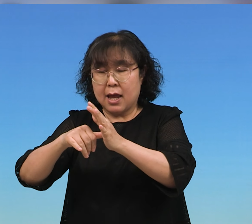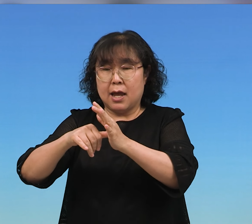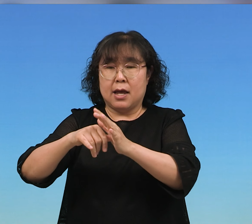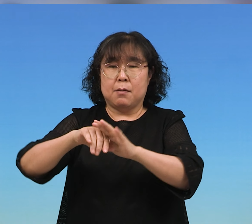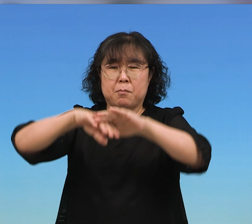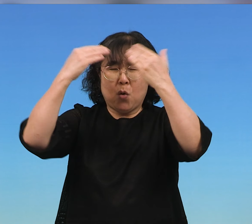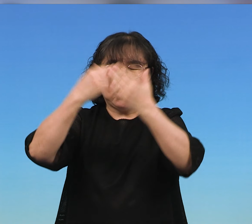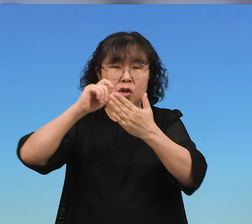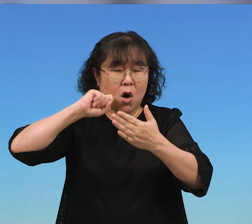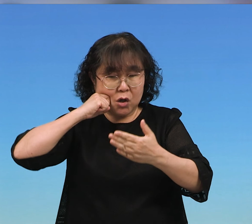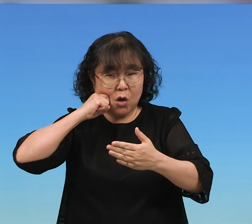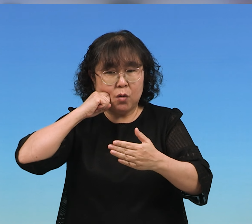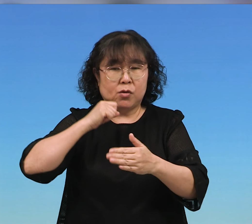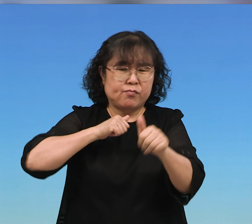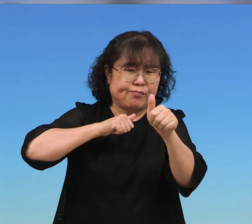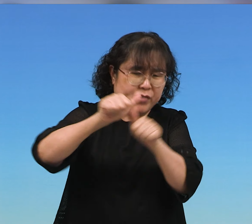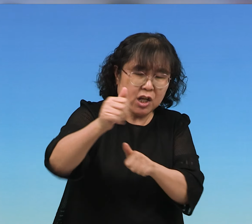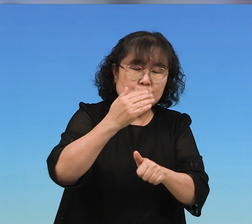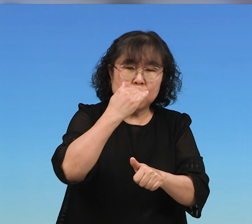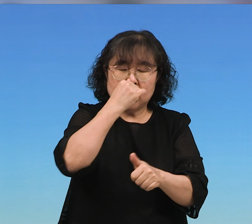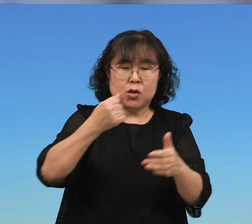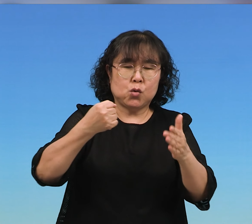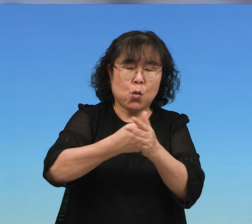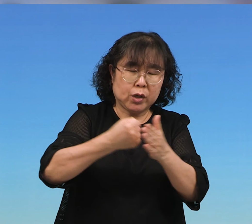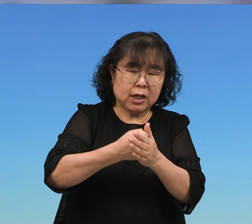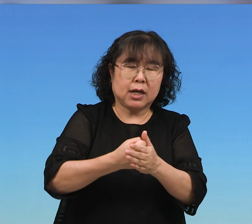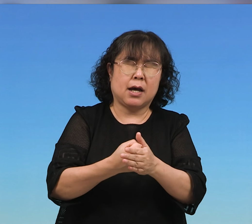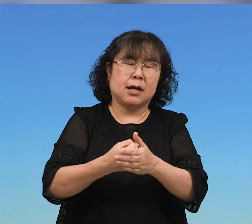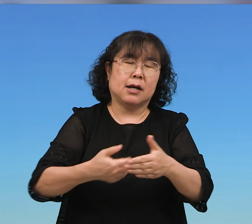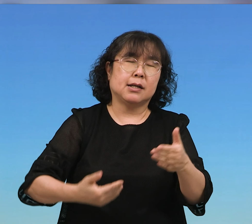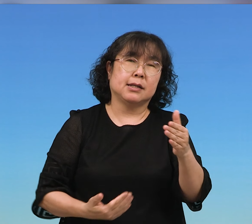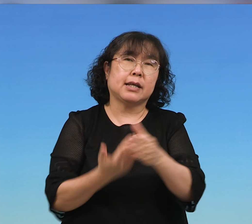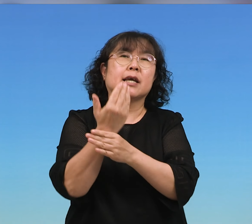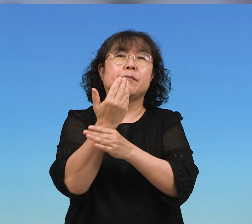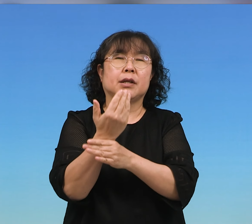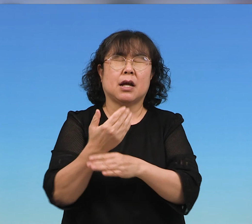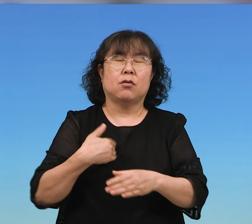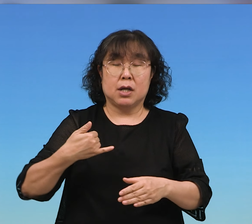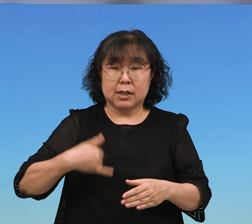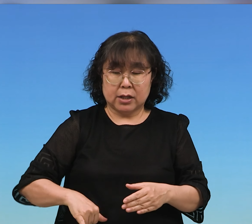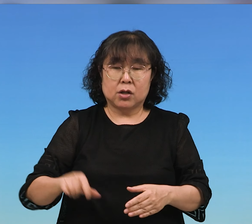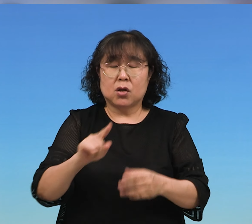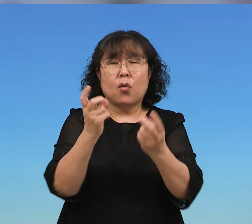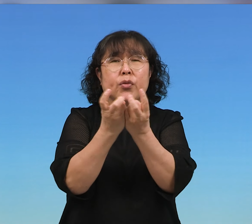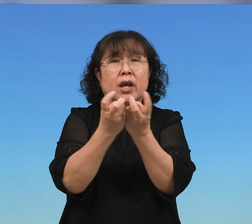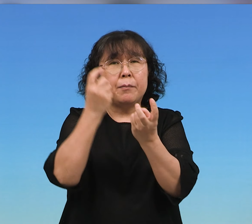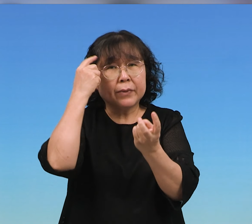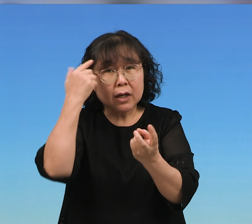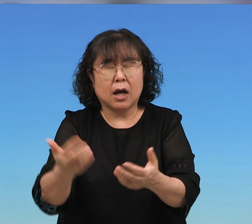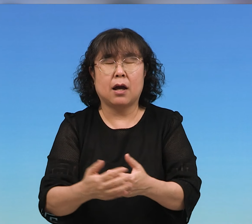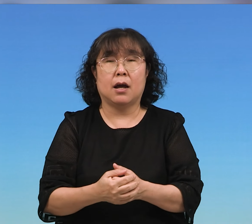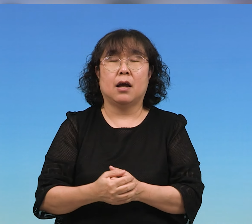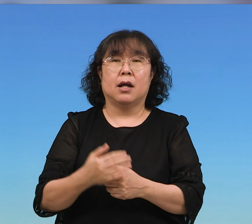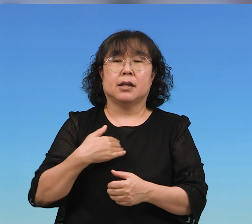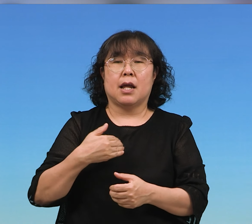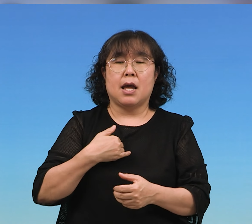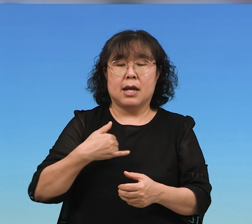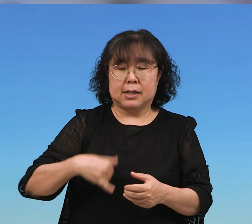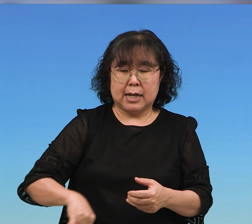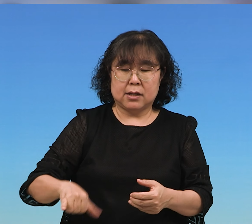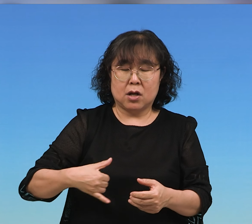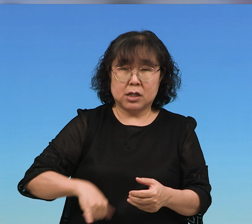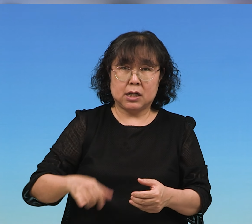헤쳐나갈 용기가 생기는 줄 믿습니다. 우리 자녀들 어떻게 하실 거냐고요. 아무것도 해줄 수 없는 우리 현실에서 하나님